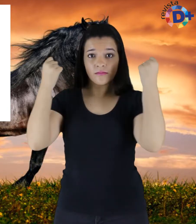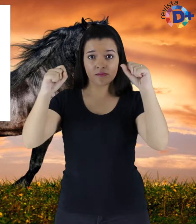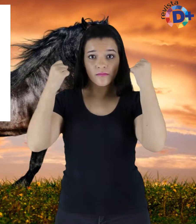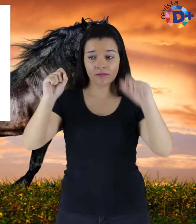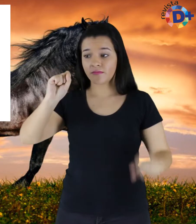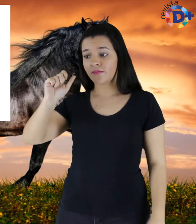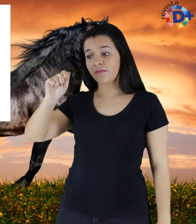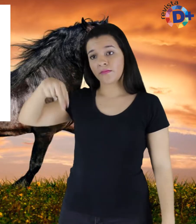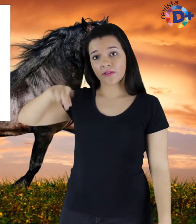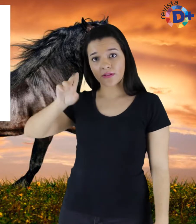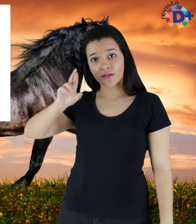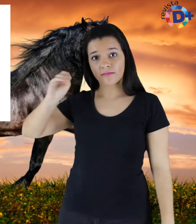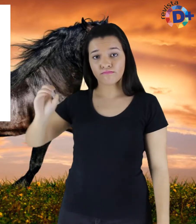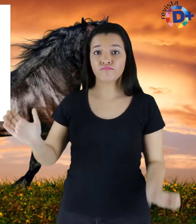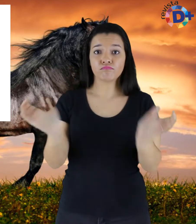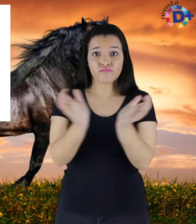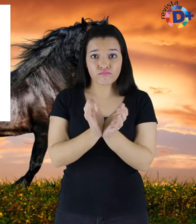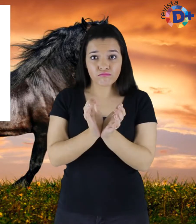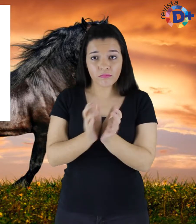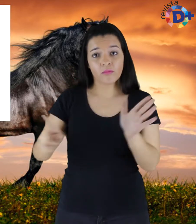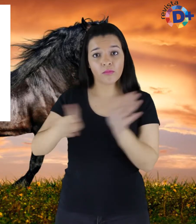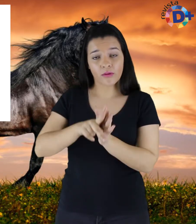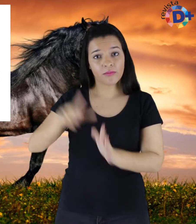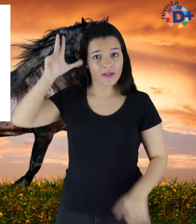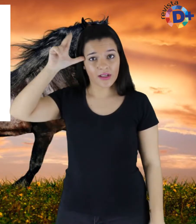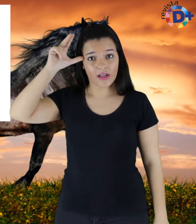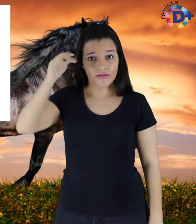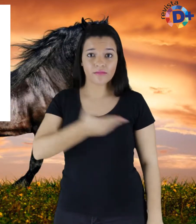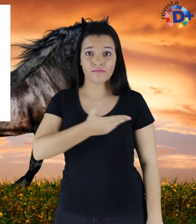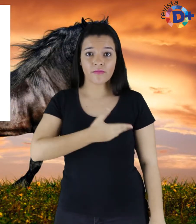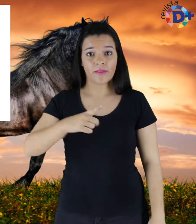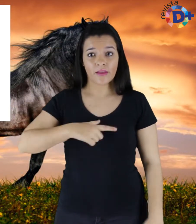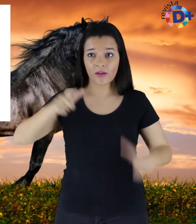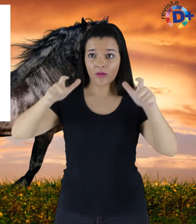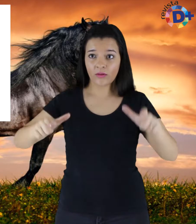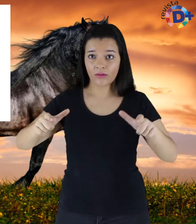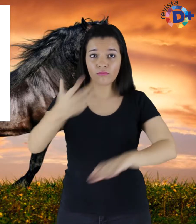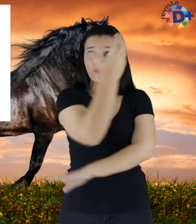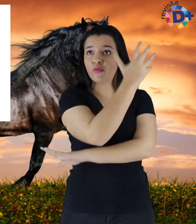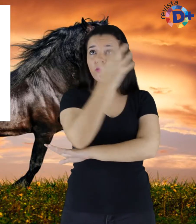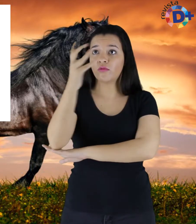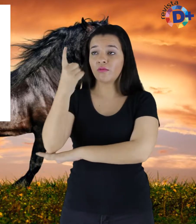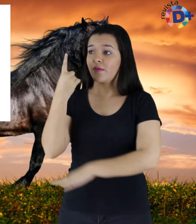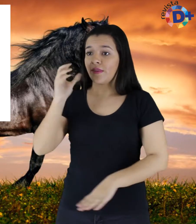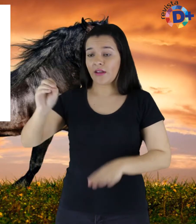a equipe do cavalo amigo trabalha em uma área de 10 hectares dentro da sociedade hípica